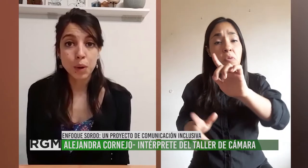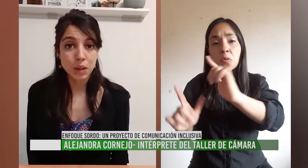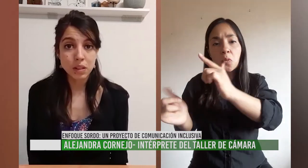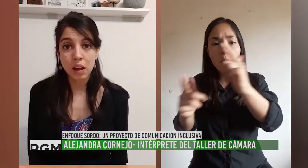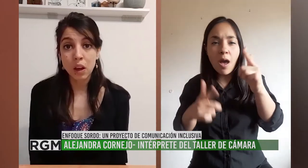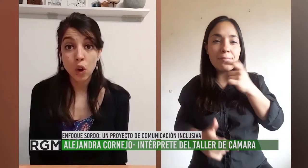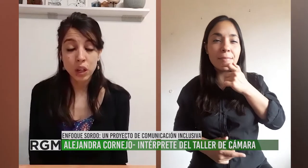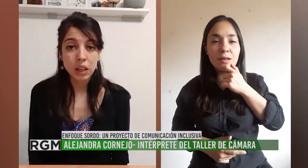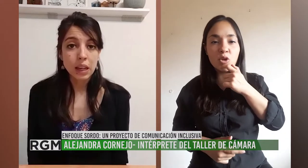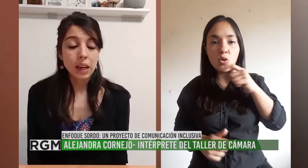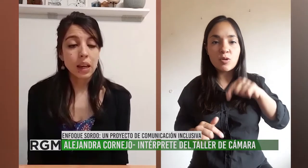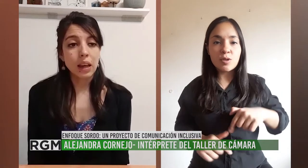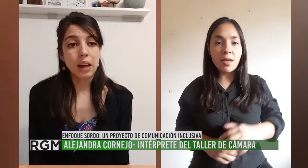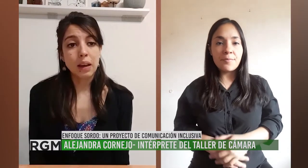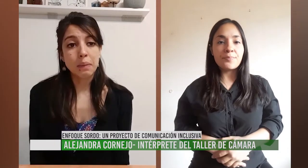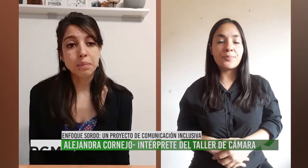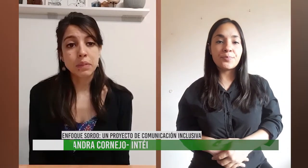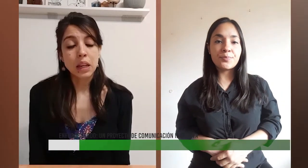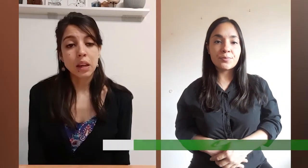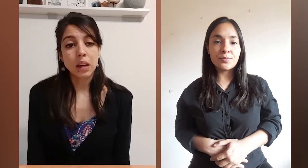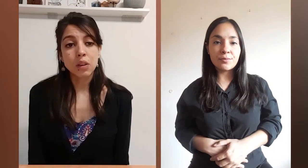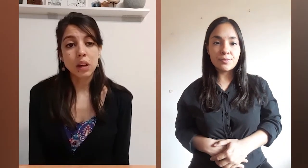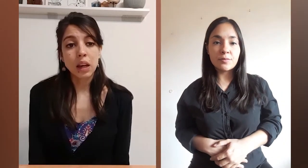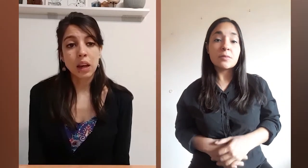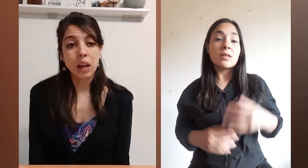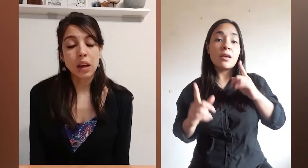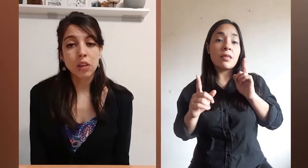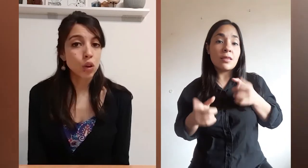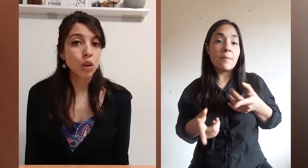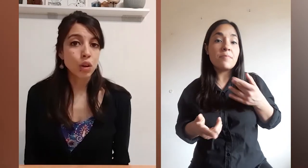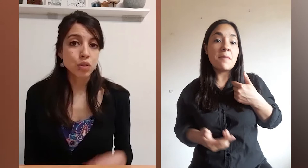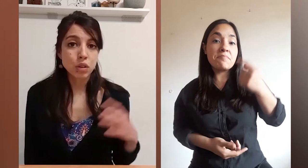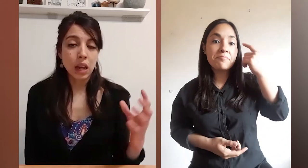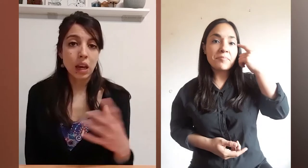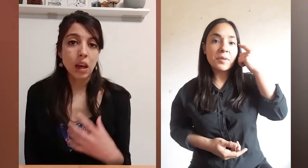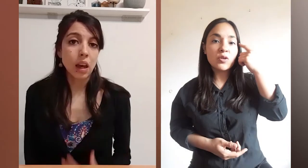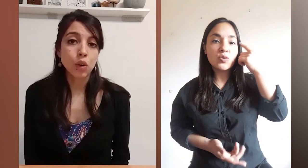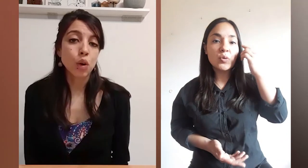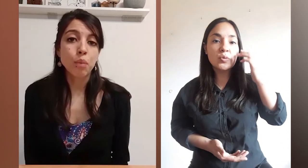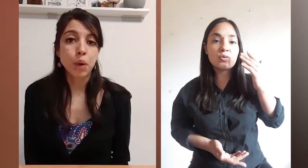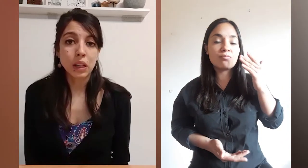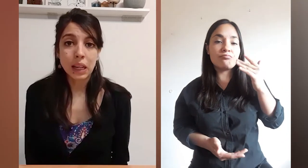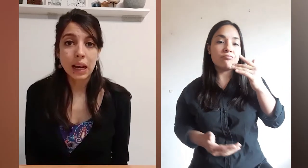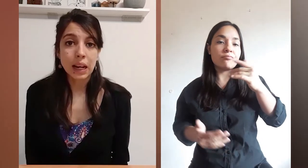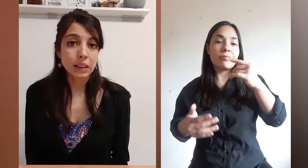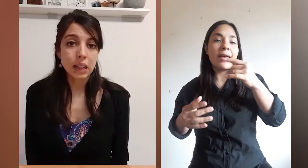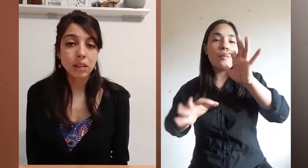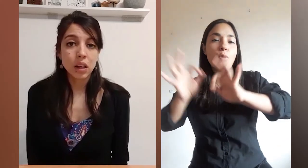de la provincia de hoy. Y creo que todos estos